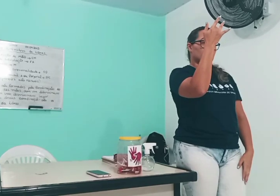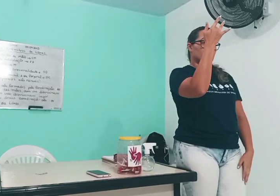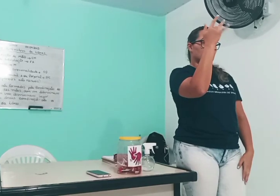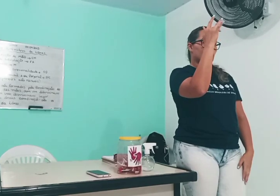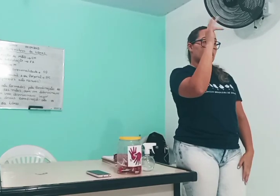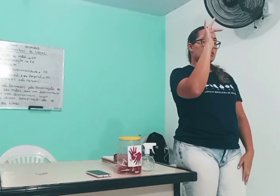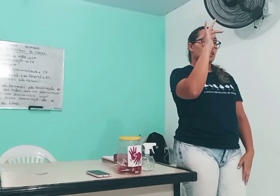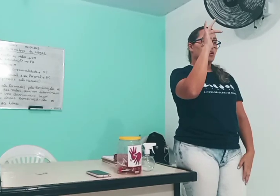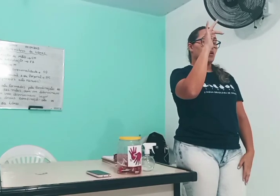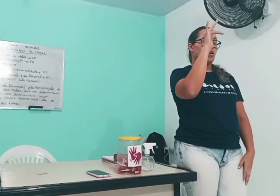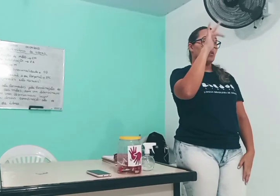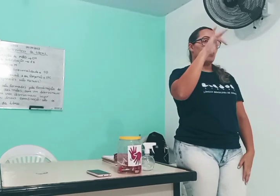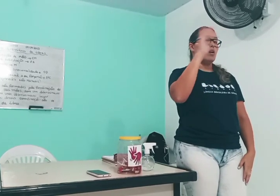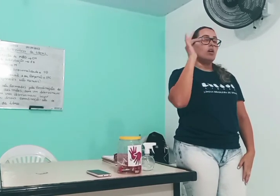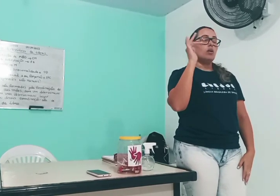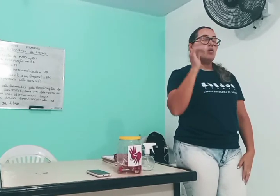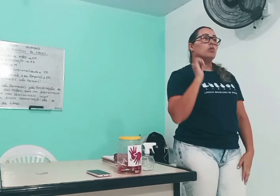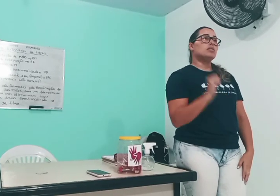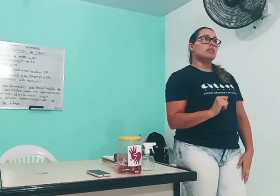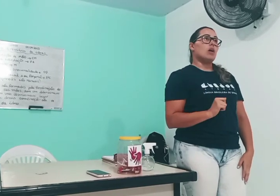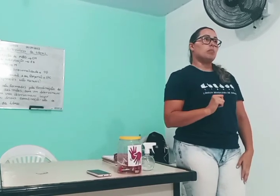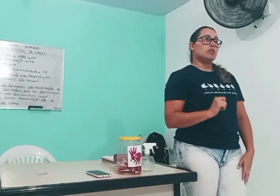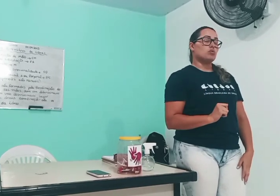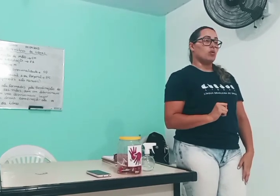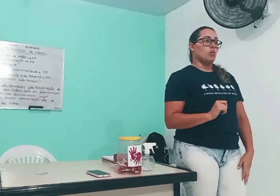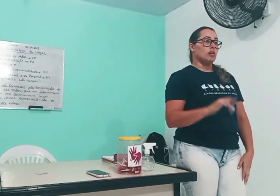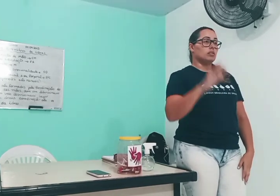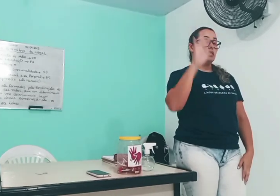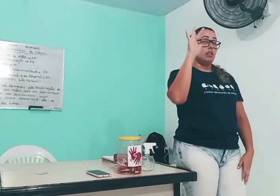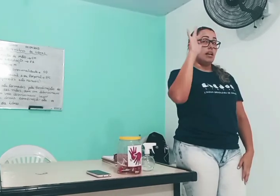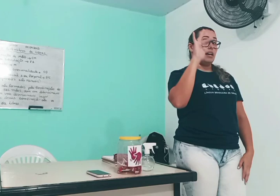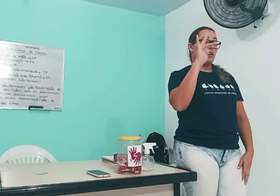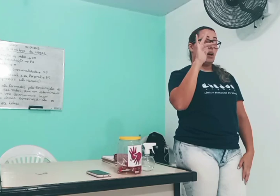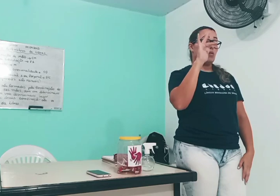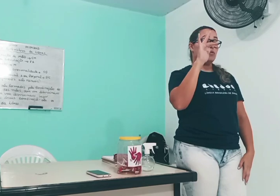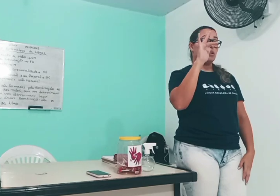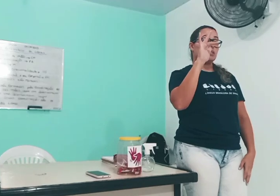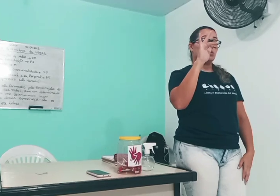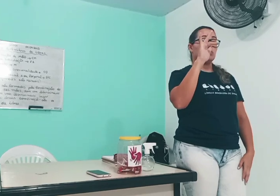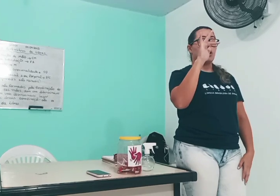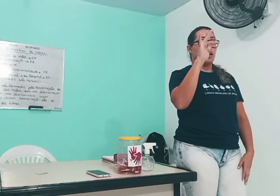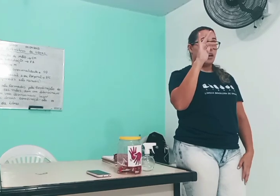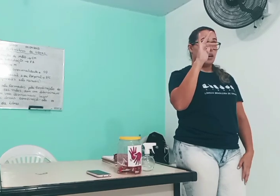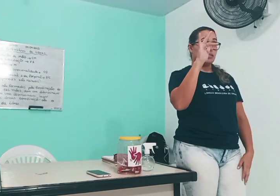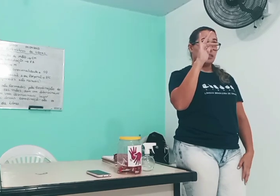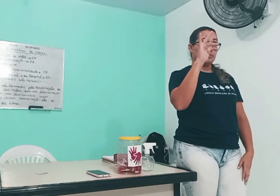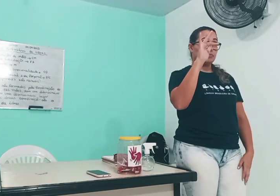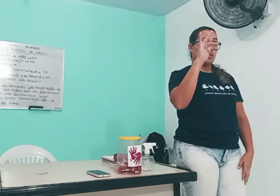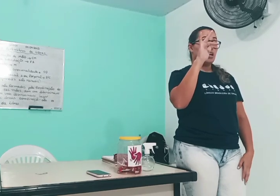Então, eu já sei que, ó, o sinal pessoa, a configuração de mão é essa,